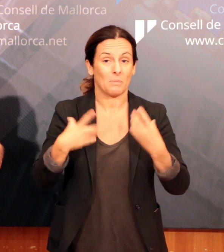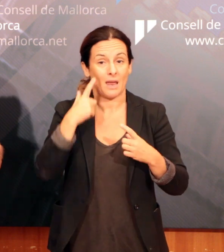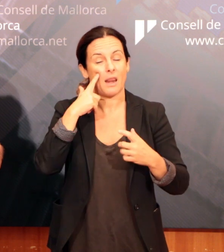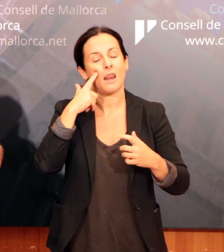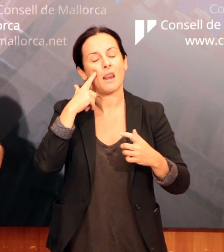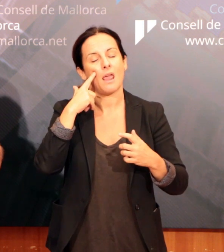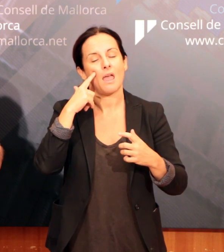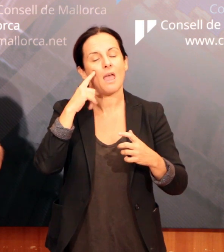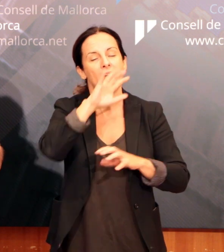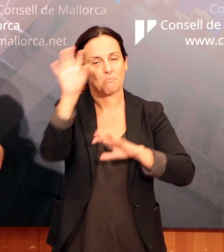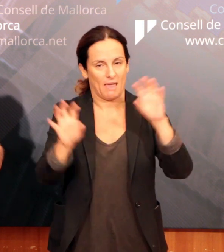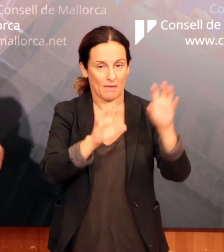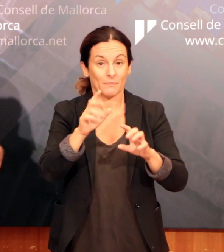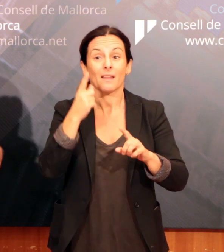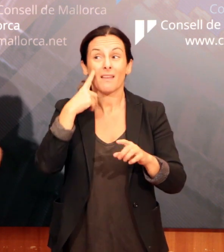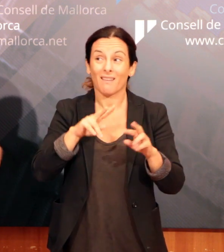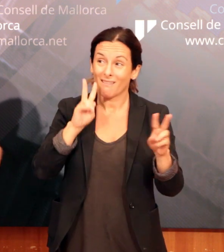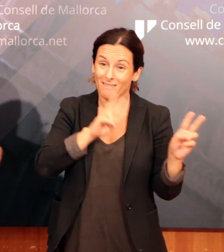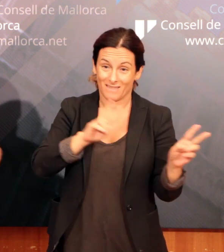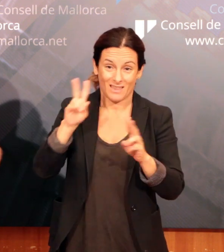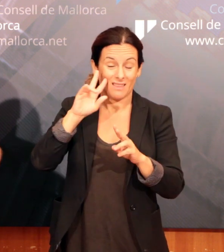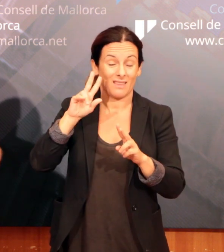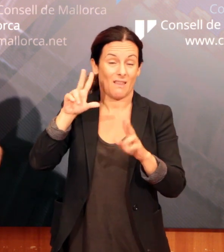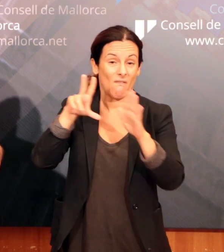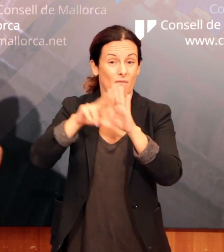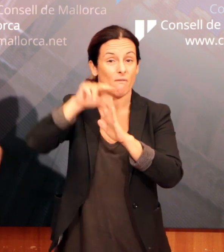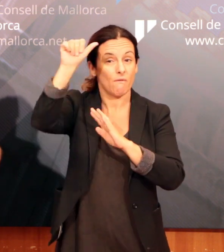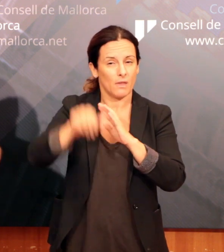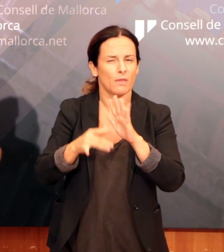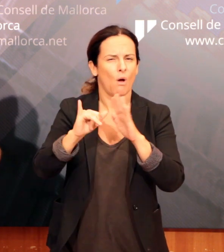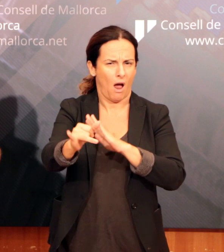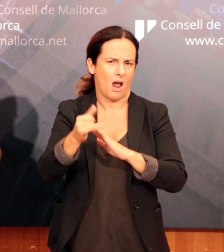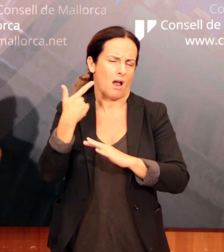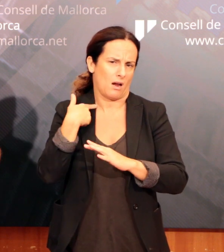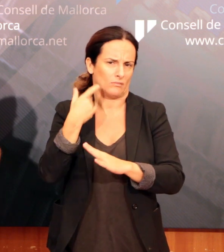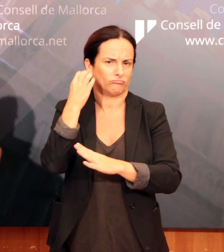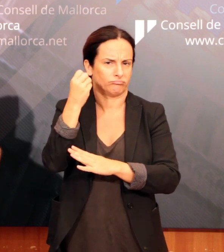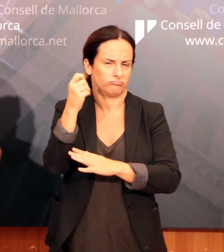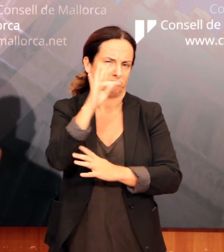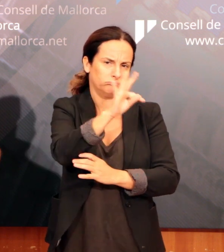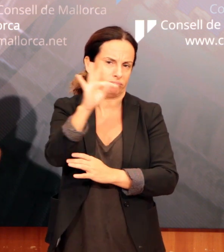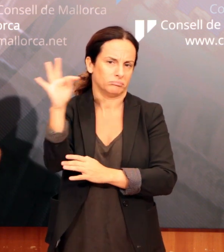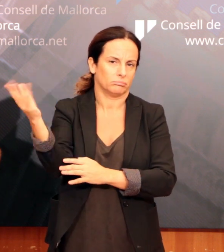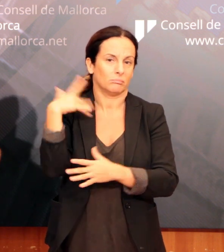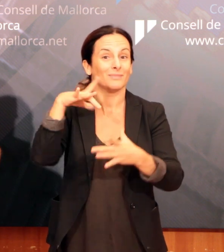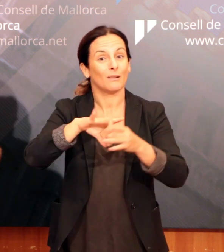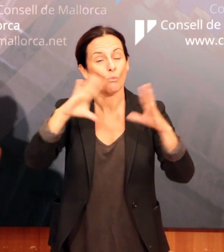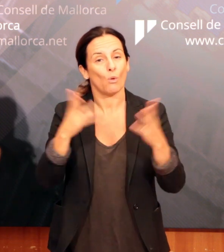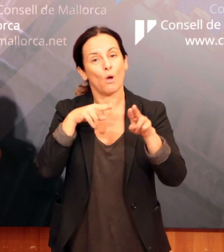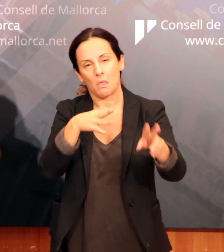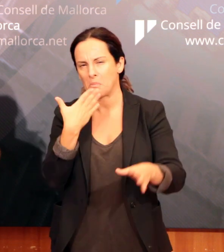En aquest vídeo veureu que hi ha diversos testimonis que pots lligats de molt de la casa, o poden ser professors